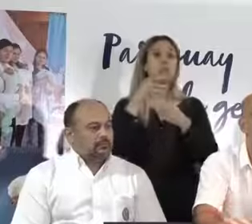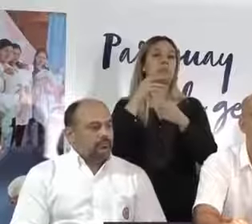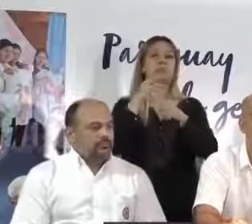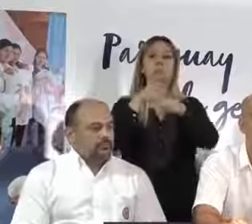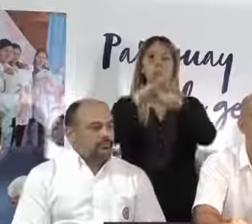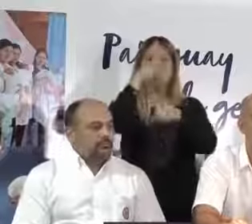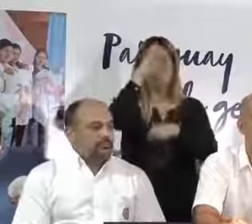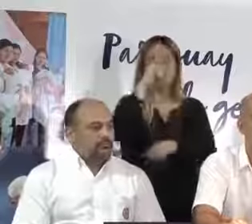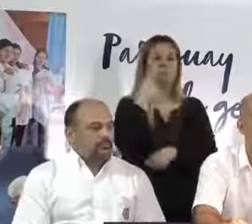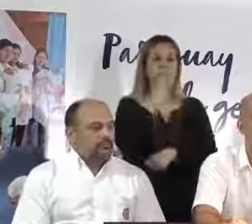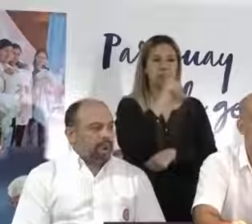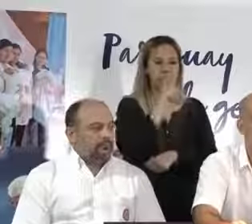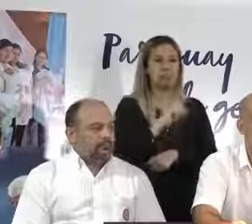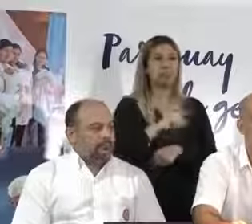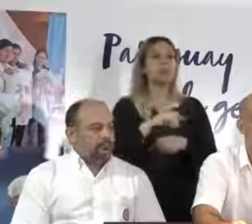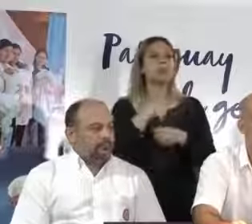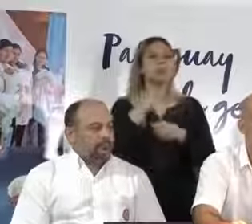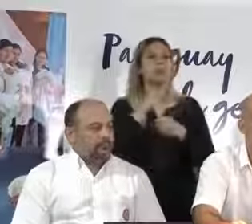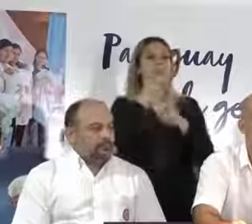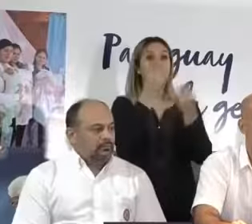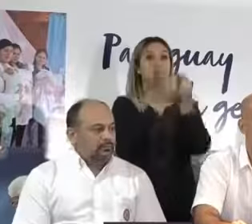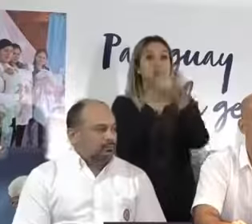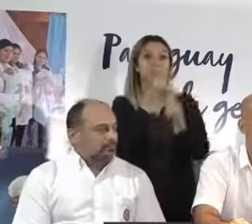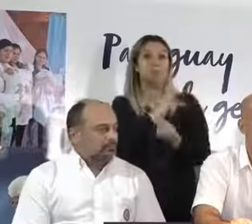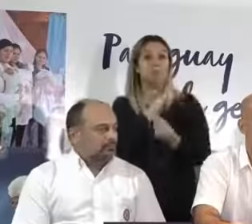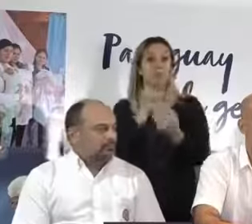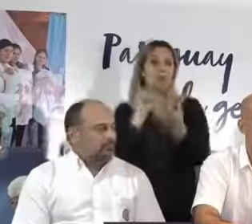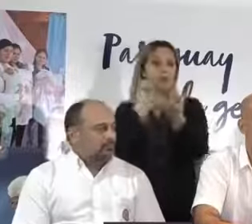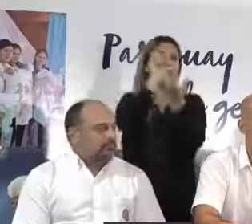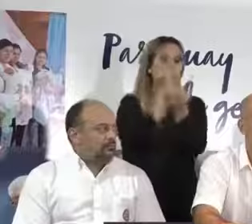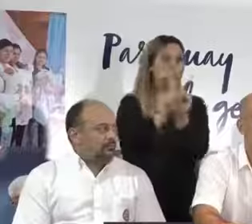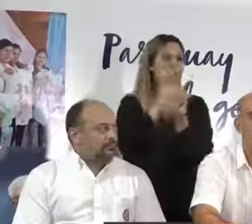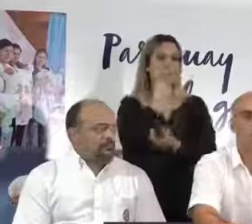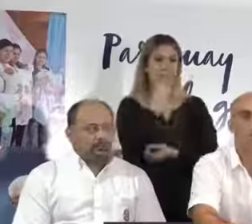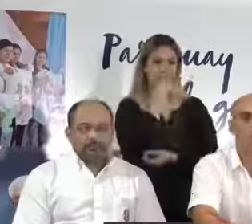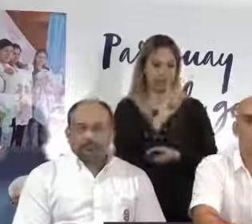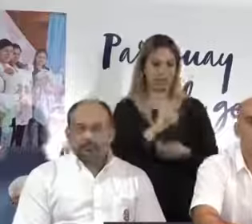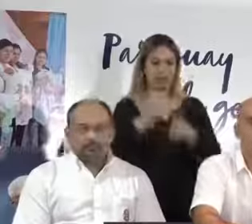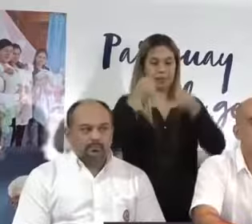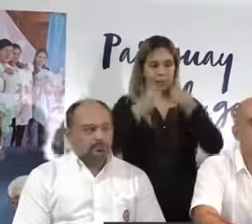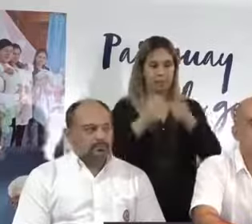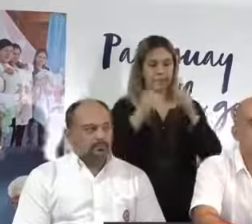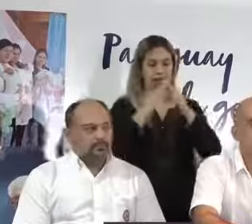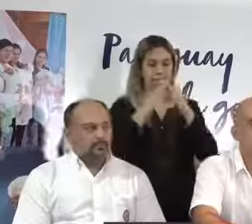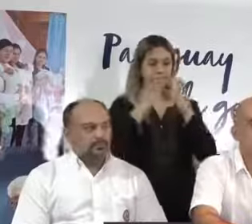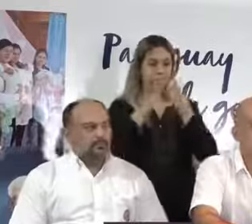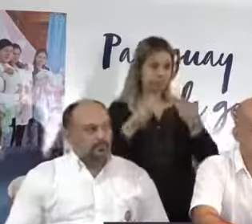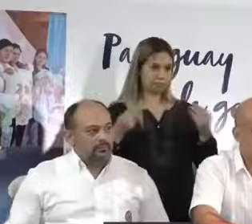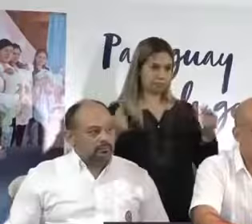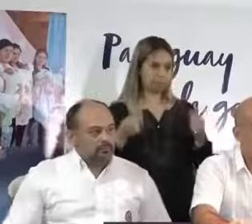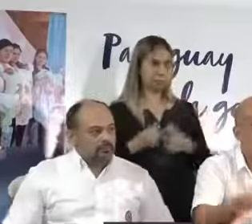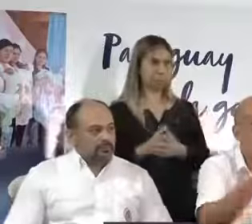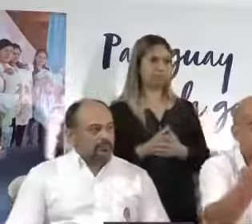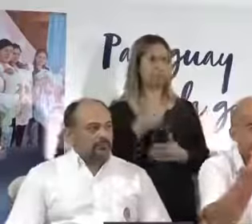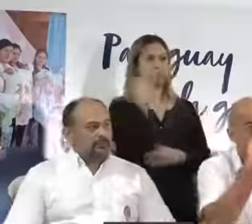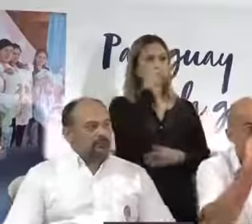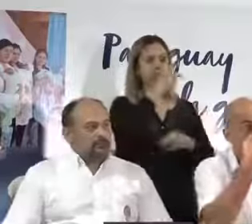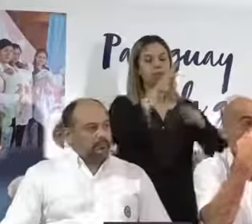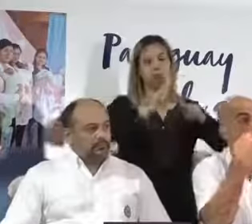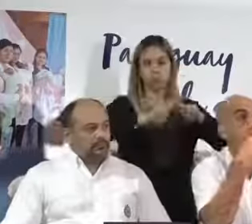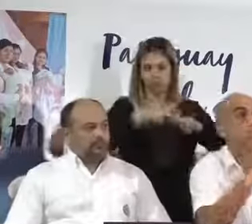cuadro gripal, ¿verdad? A los efectos de no transmitir infecciones respiratorias, ¿verdad? Ministro, le reitero la